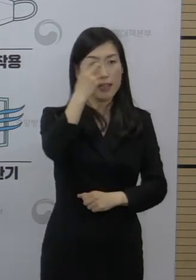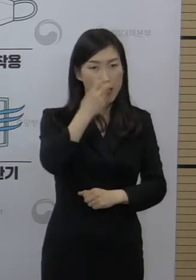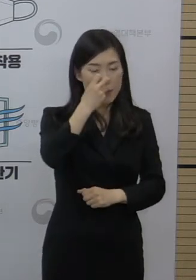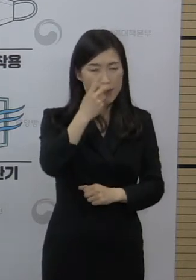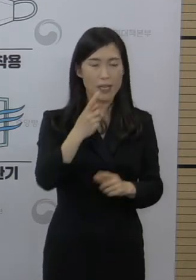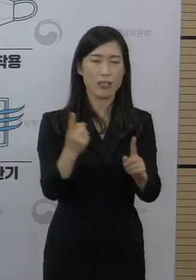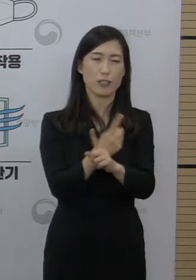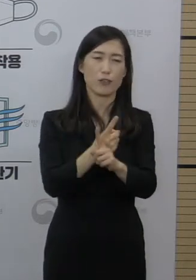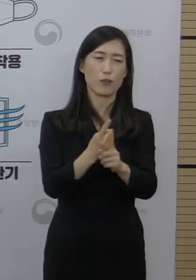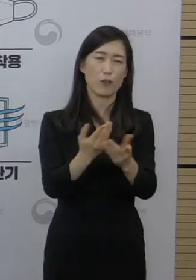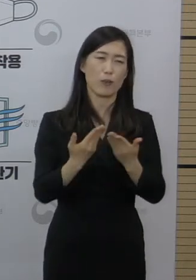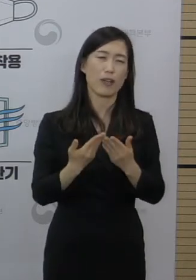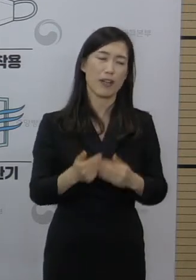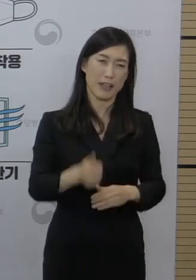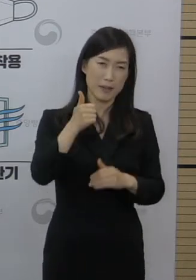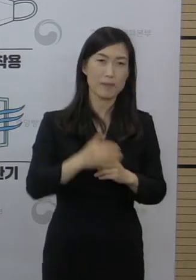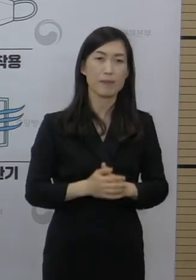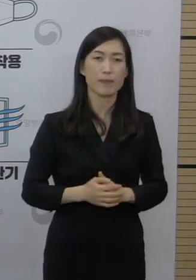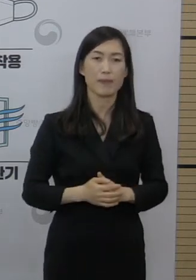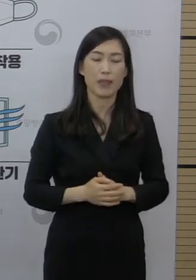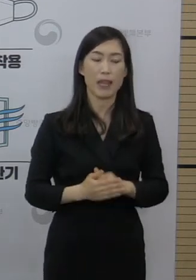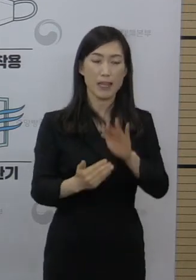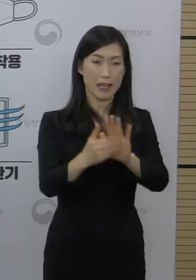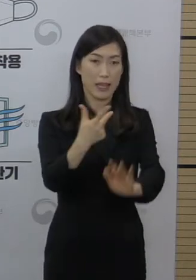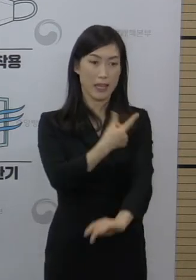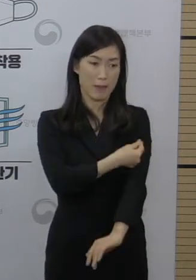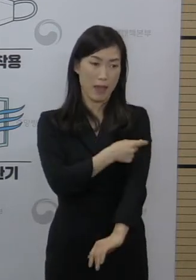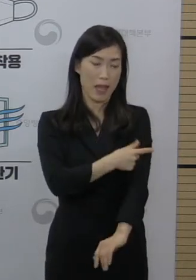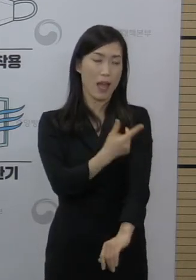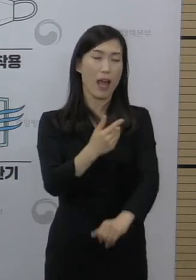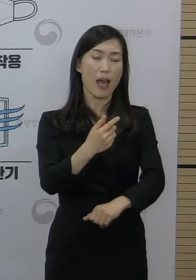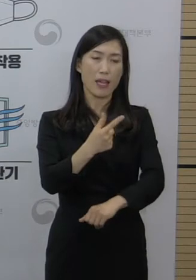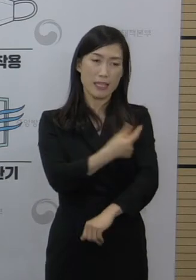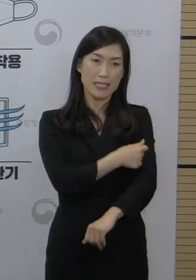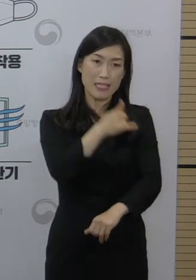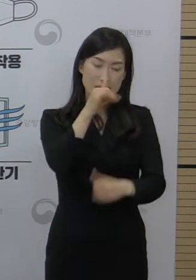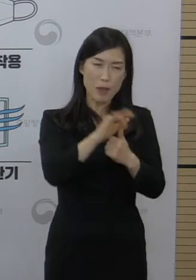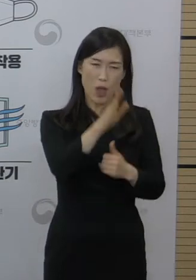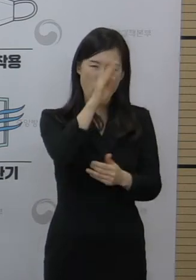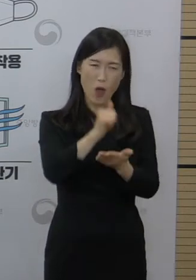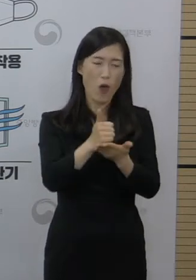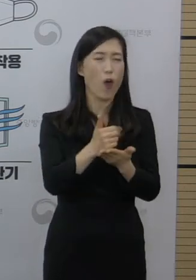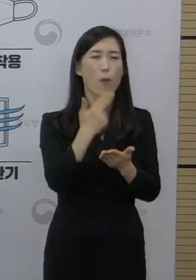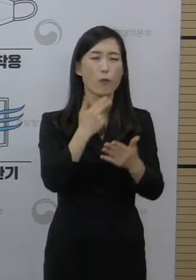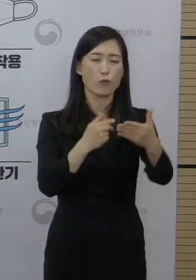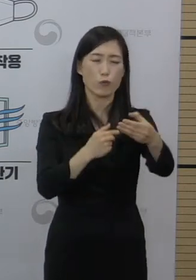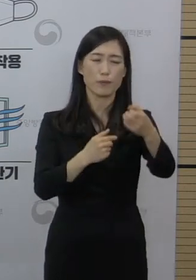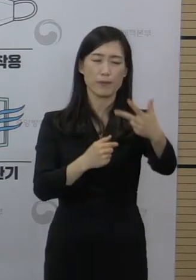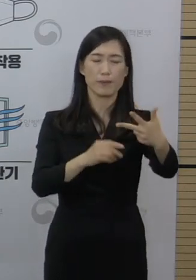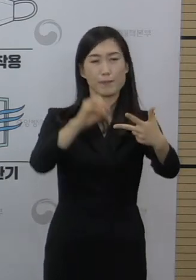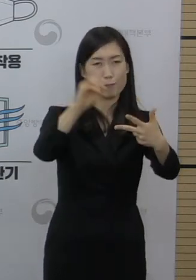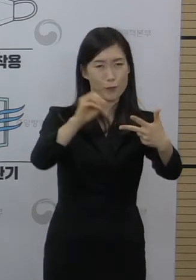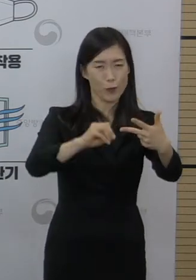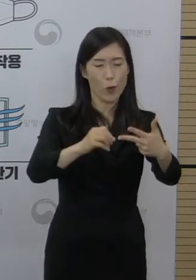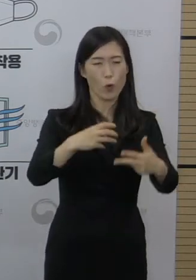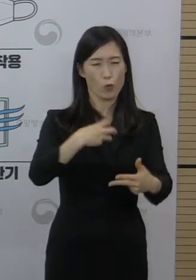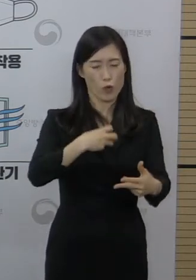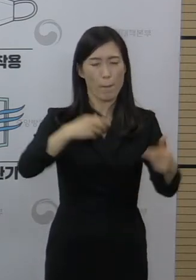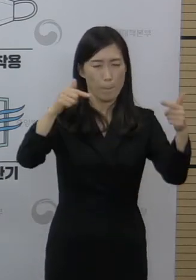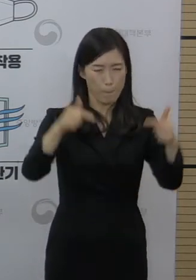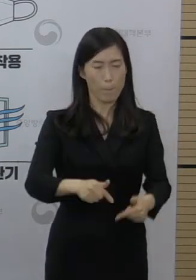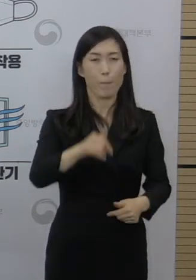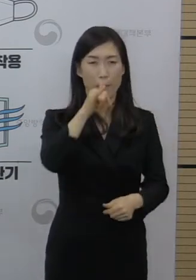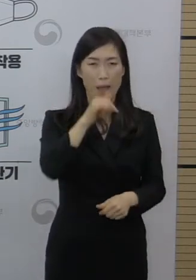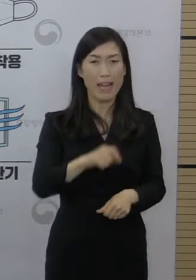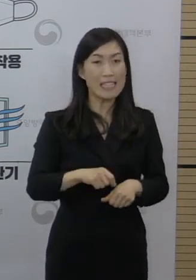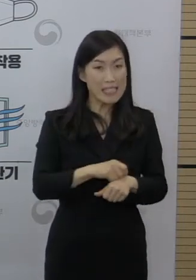바랍니다 첫째 예방접종은 중증으로 진행될 위험을 97% 감소시켜 줍니다 특히 60대